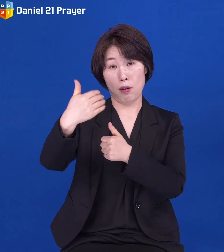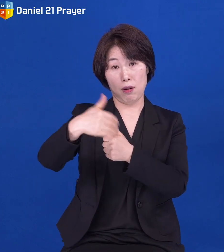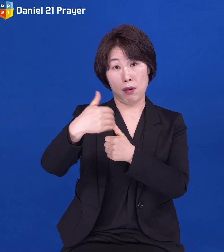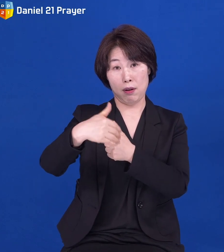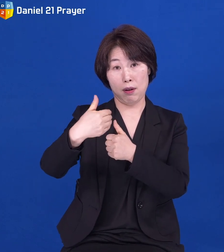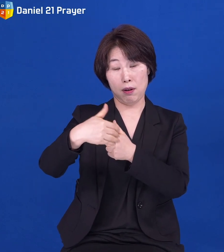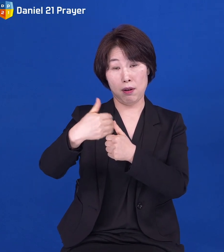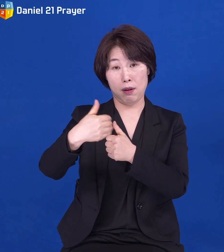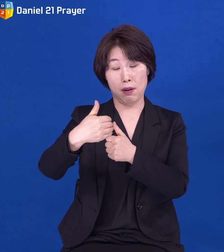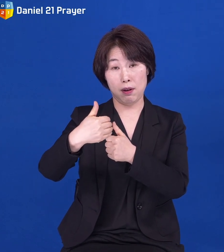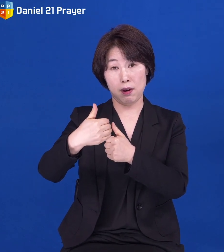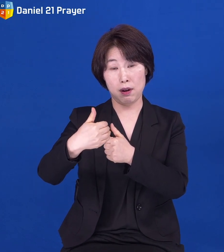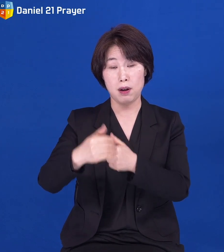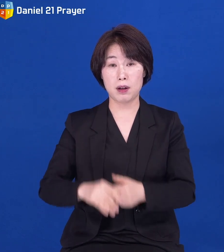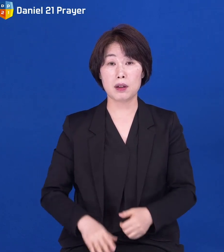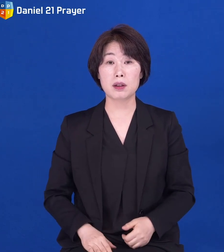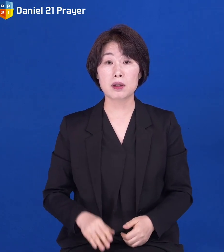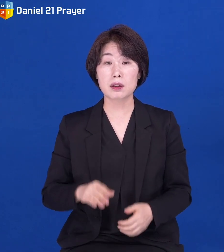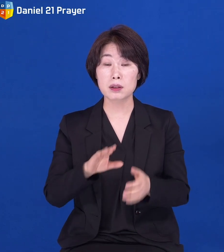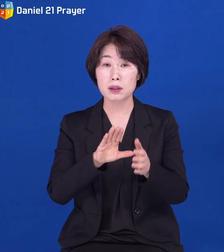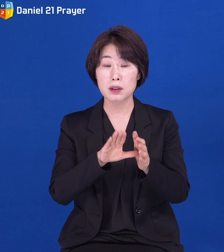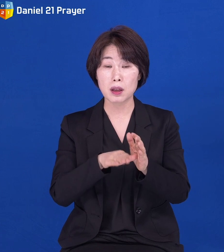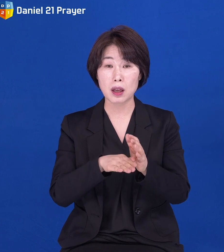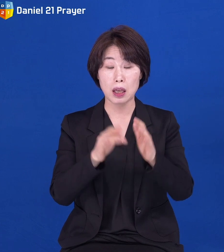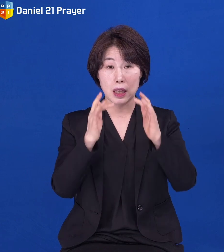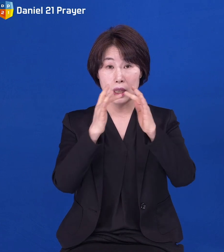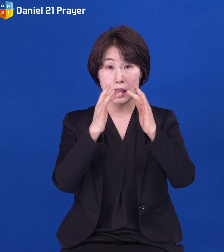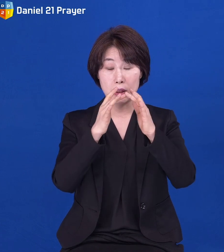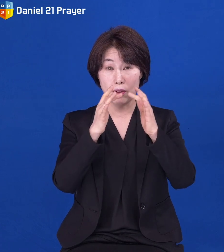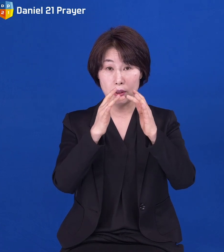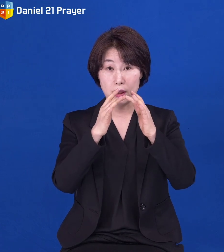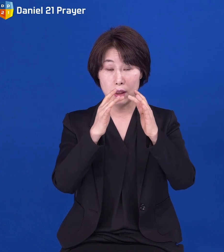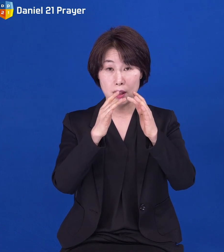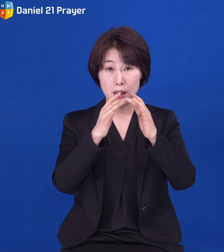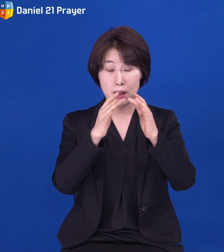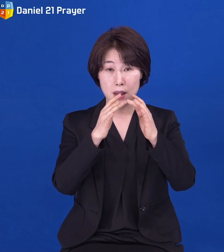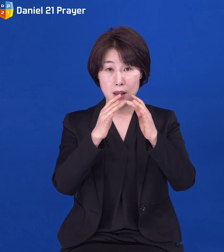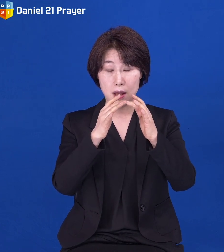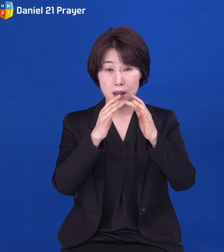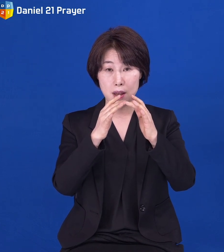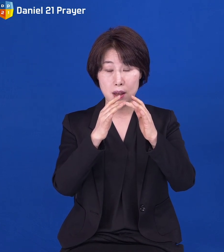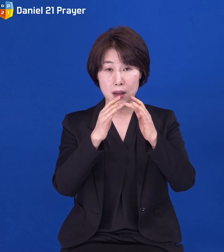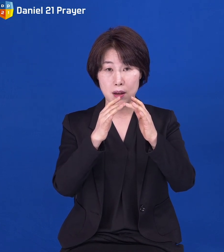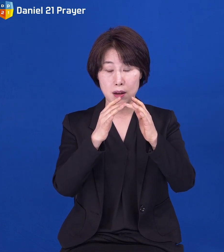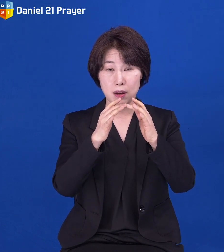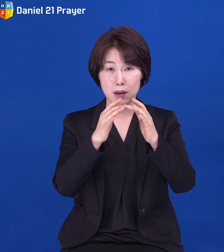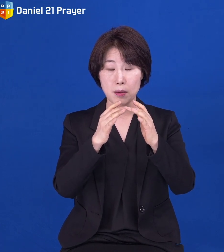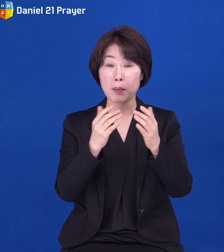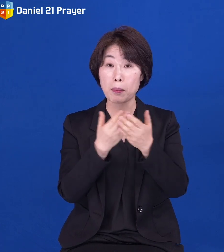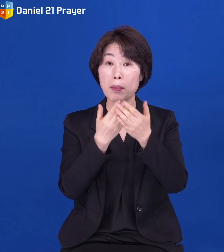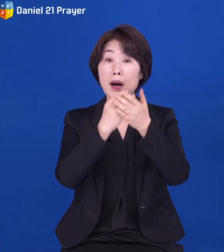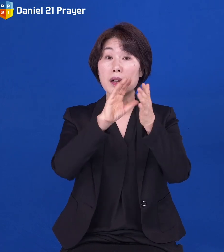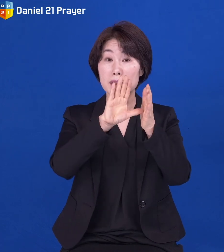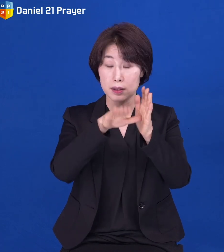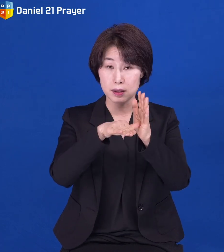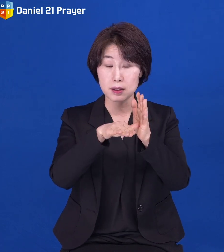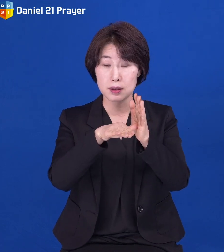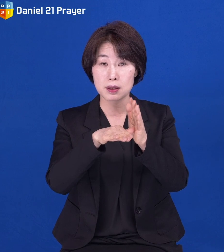거예요. 근데 그때 싸이월드인지 어딘지 인터넷이 그때 한참 이게 되게 부흥하고 있을 때 그때 이제